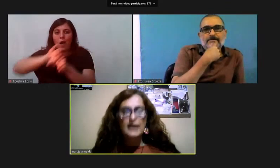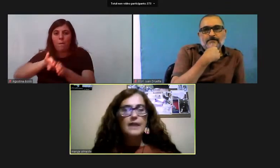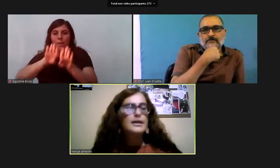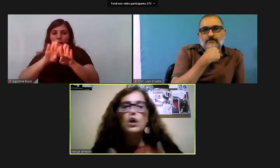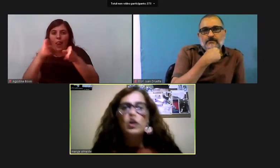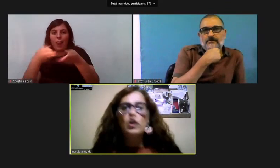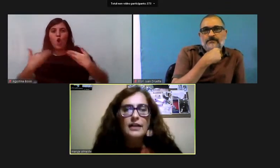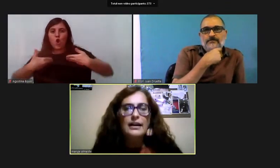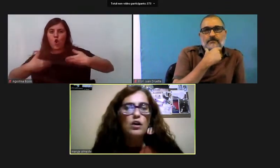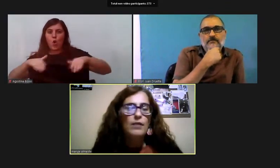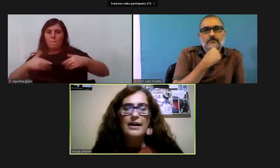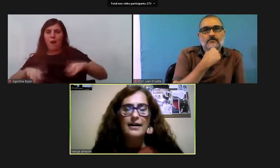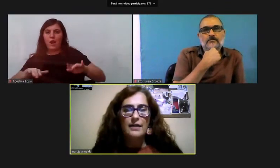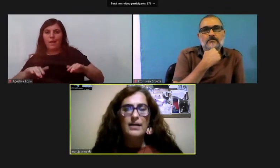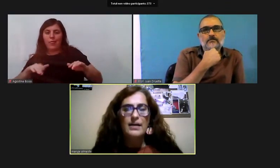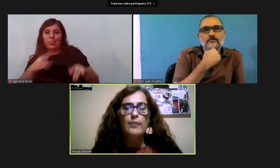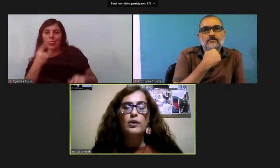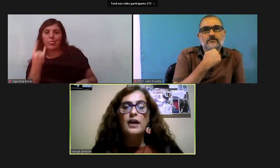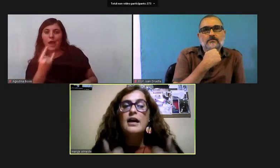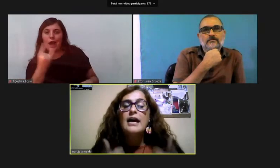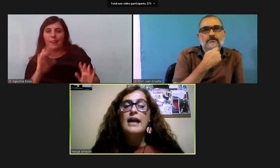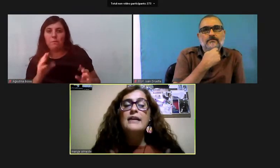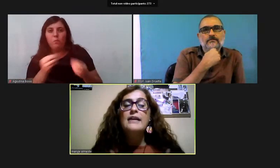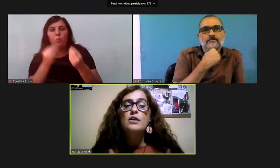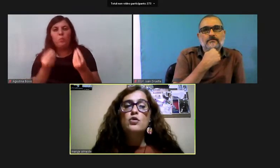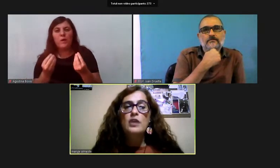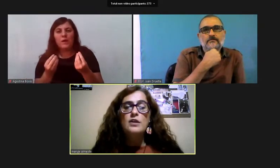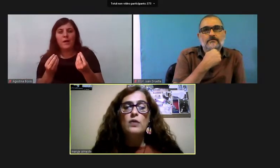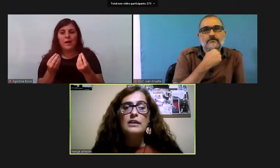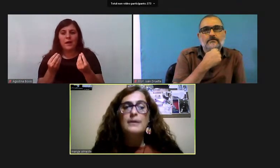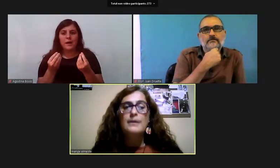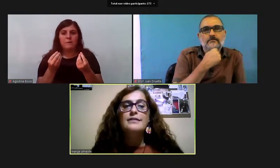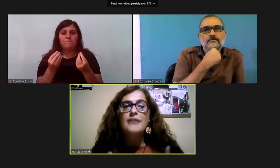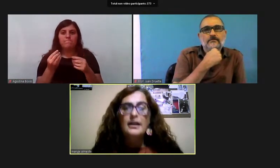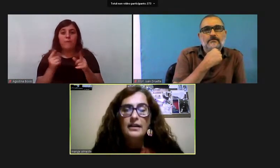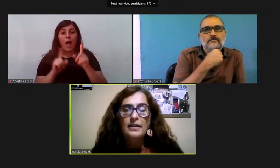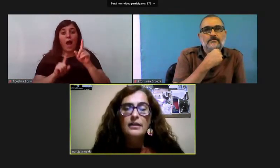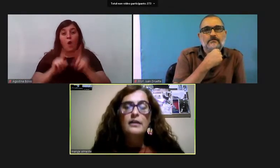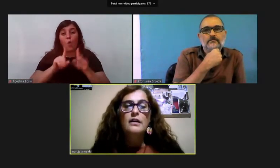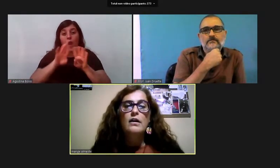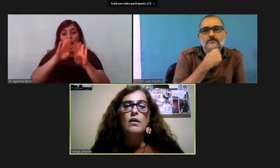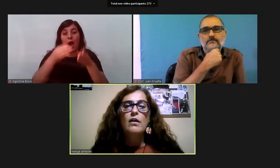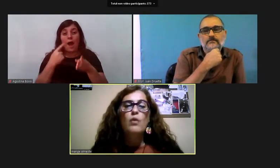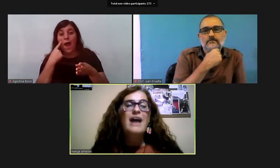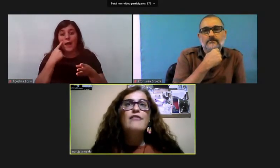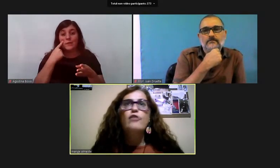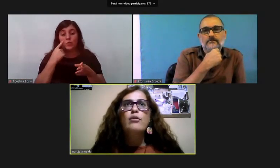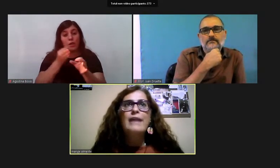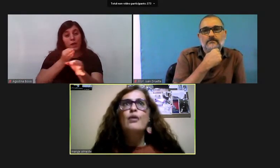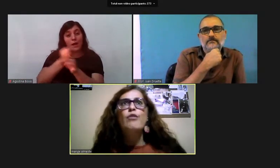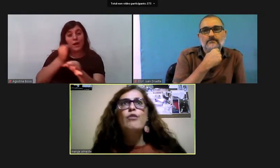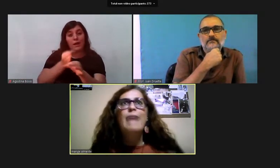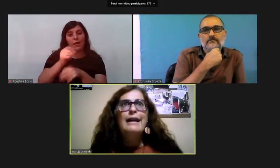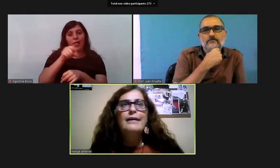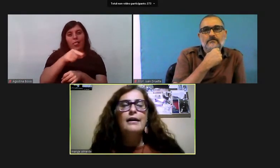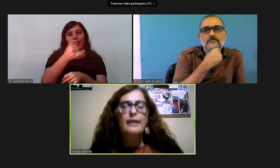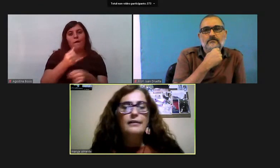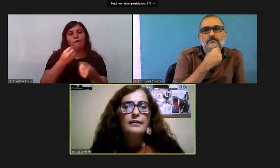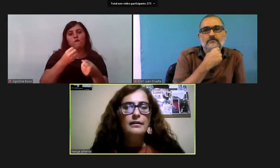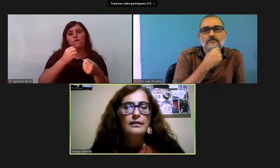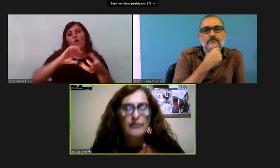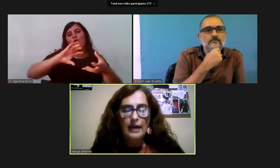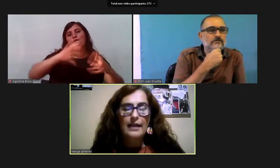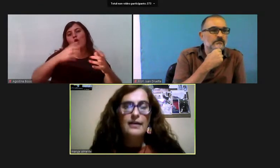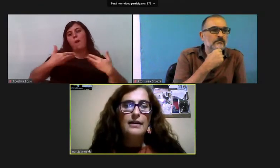¿sí? Que se corran de la normalidad académica, porque las instituciones educativas tienen una forma normal que